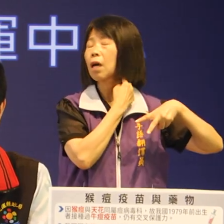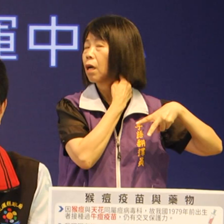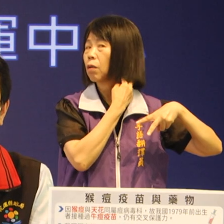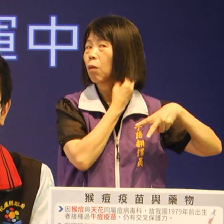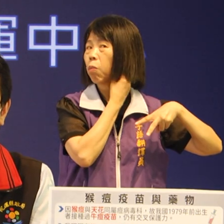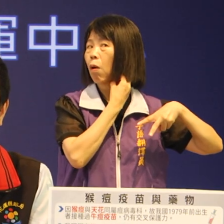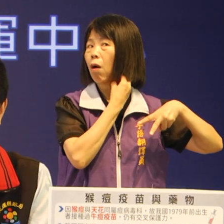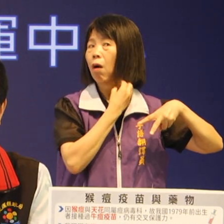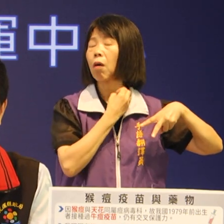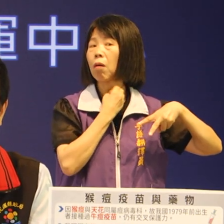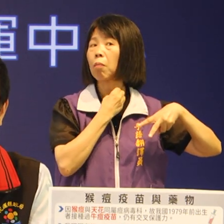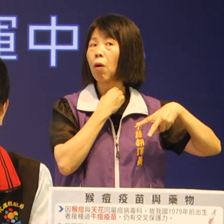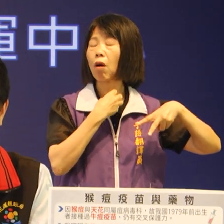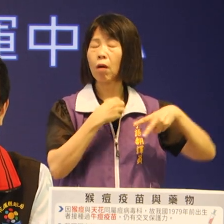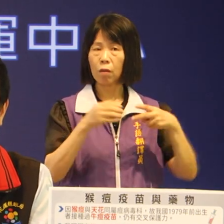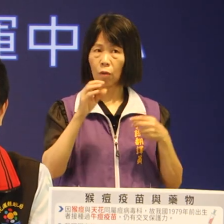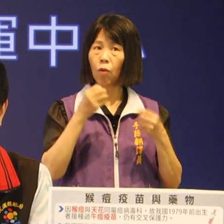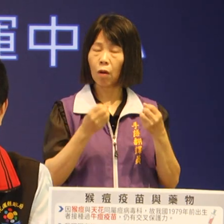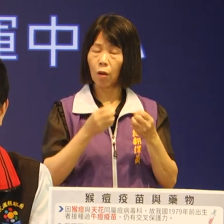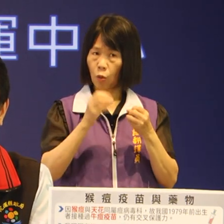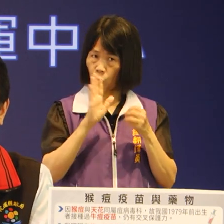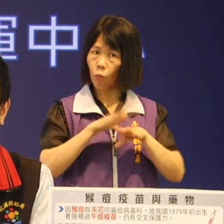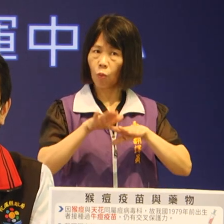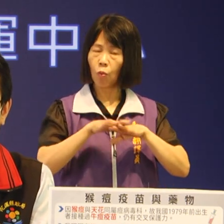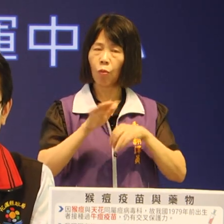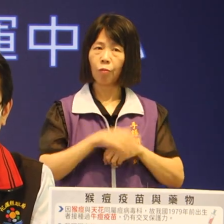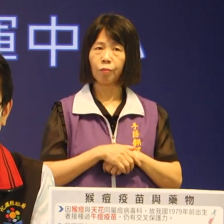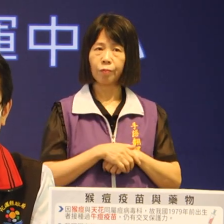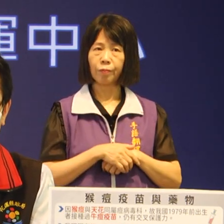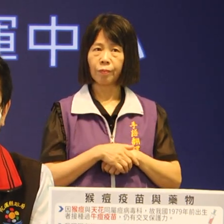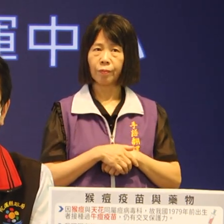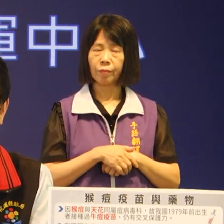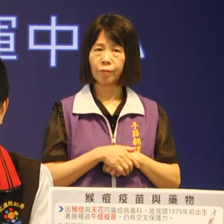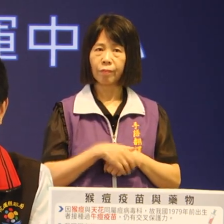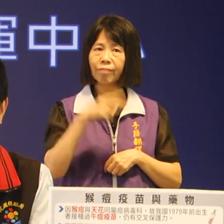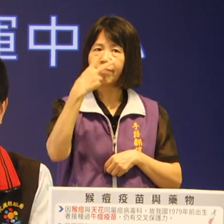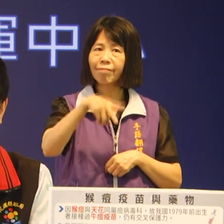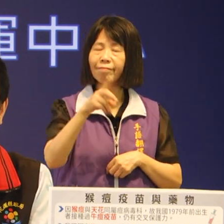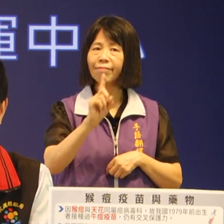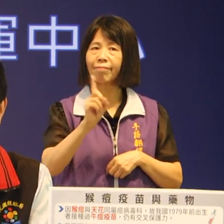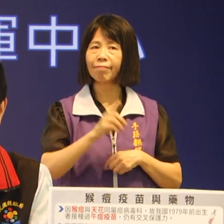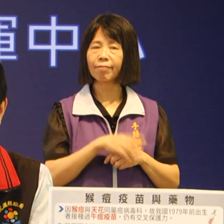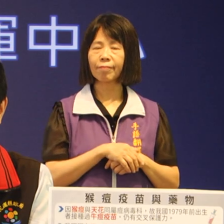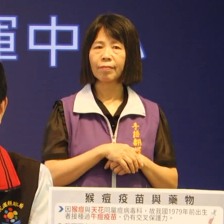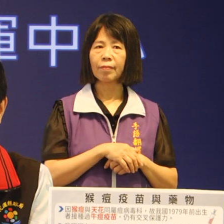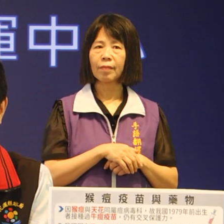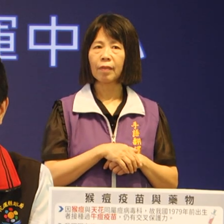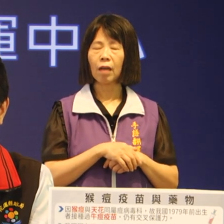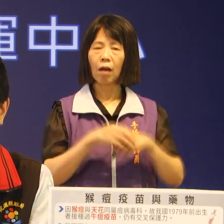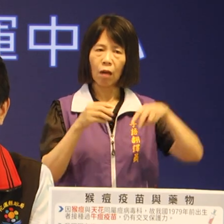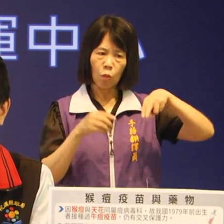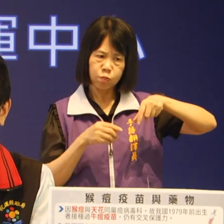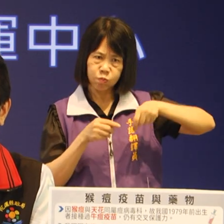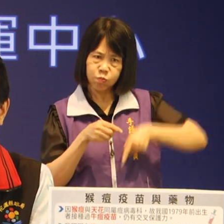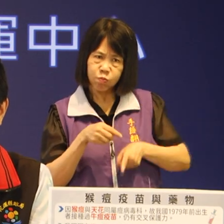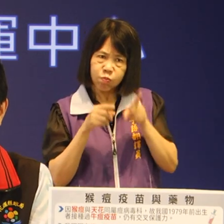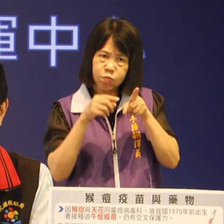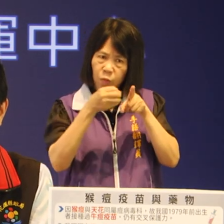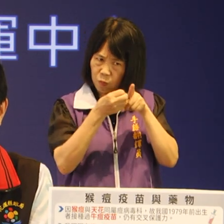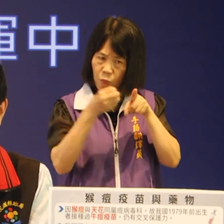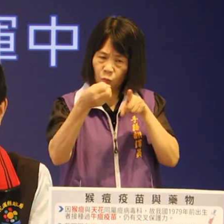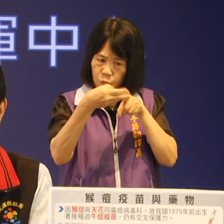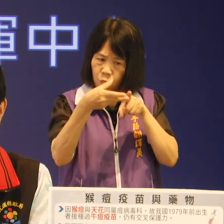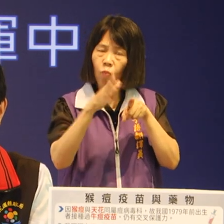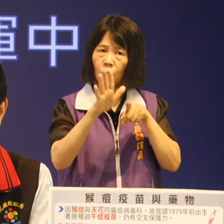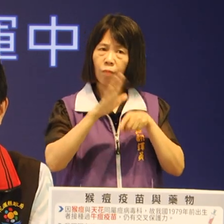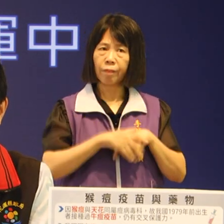淋巴结会出现肿大那甚至有些人会产生生殖器的感染那